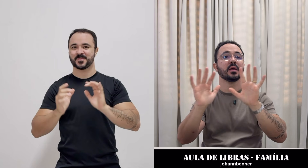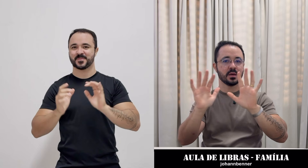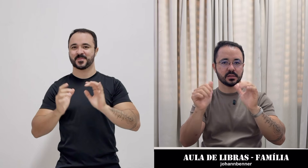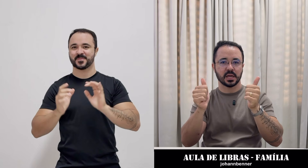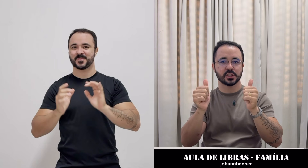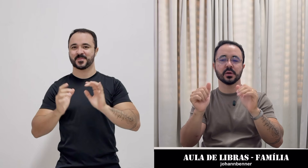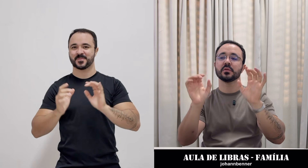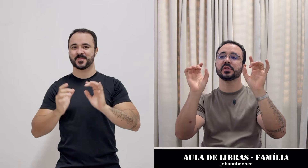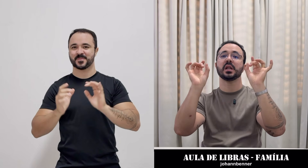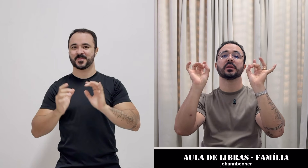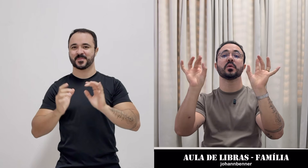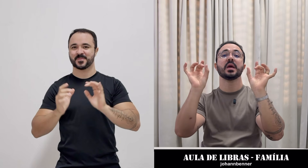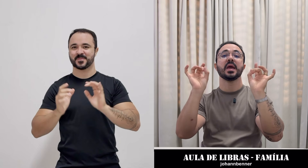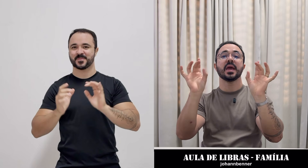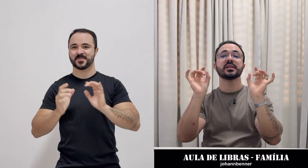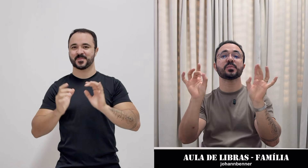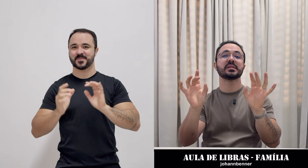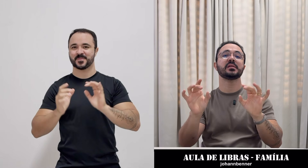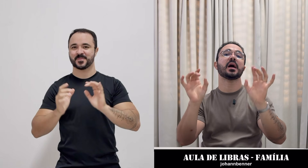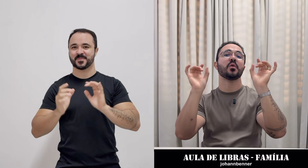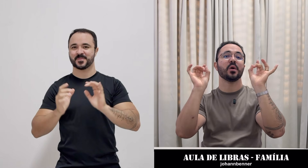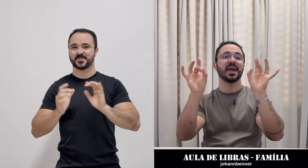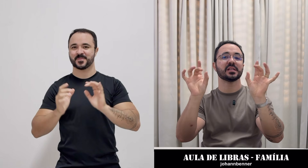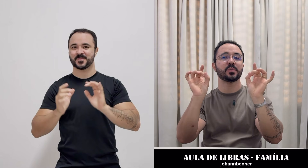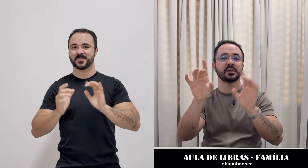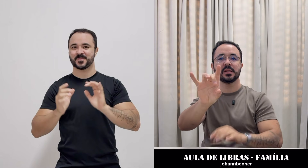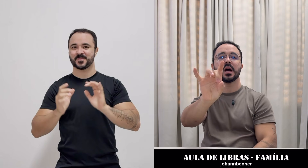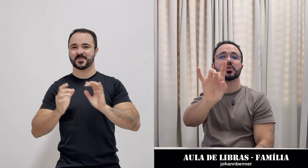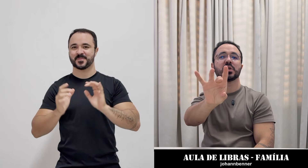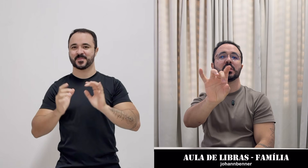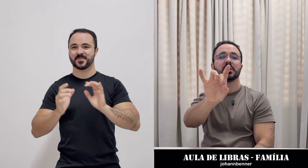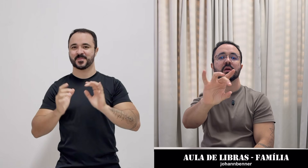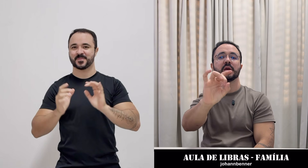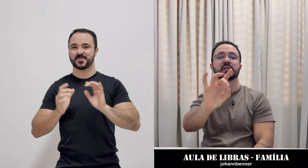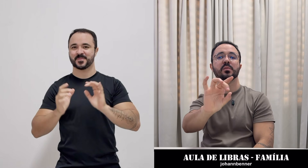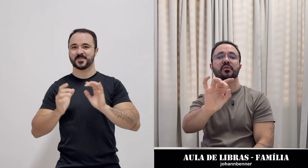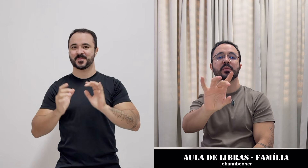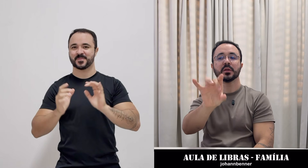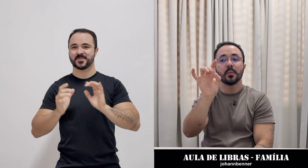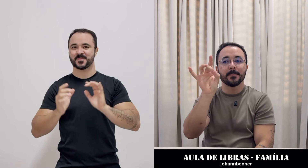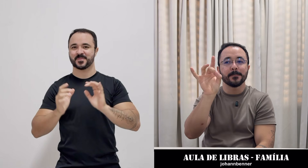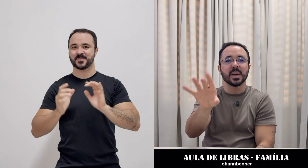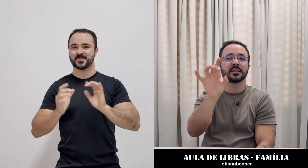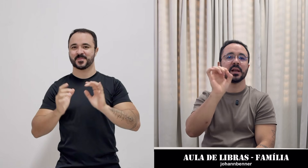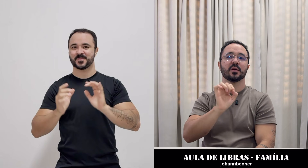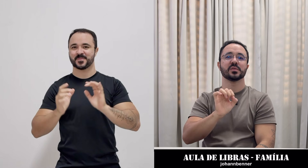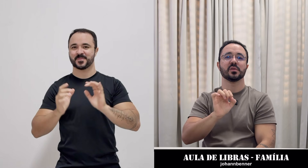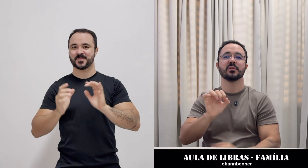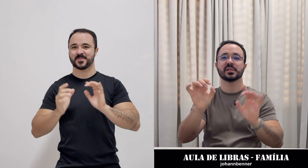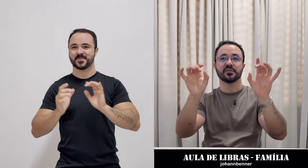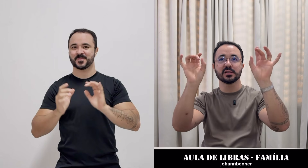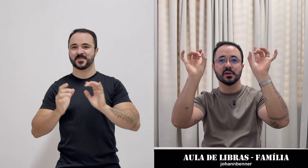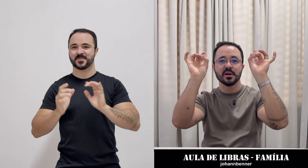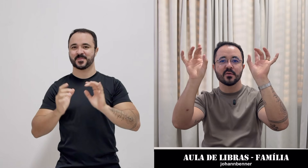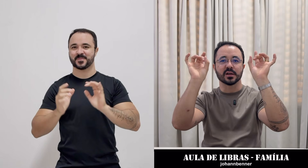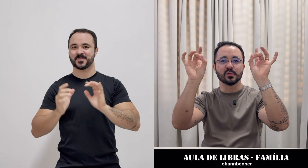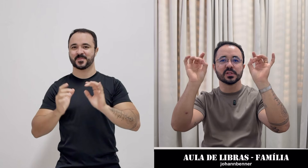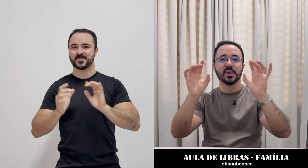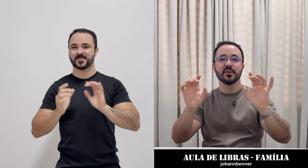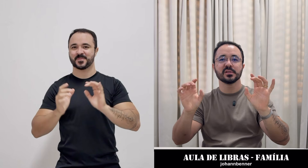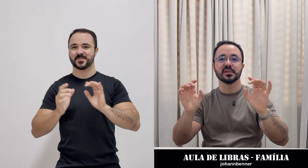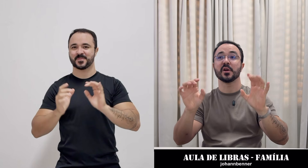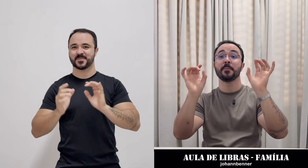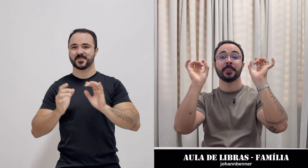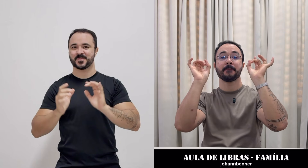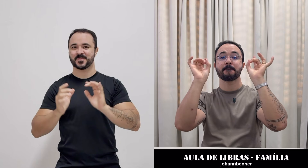que tá certinho aqui o sinal. Então, especial, especial, só ó, esse movimento, um petelecozinho que você faz, ó, com as